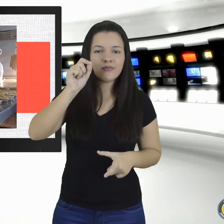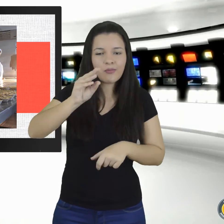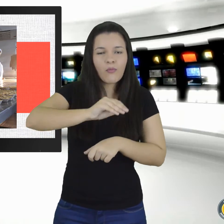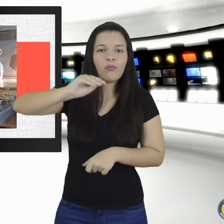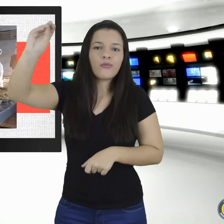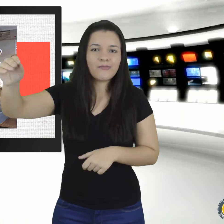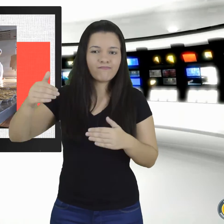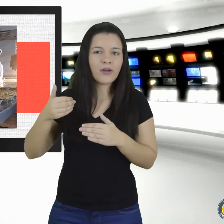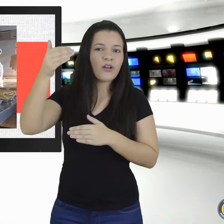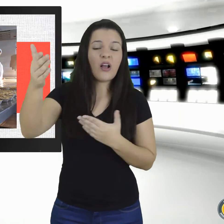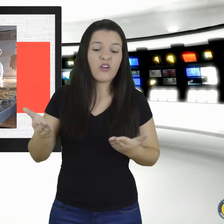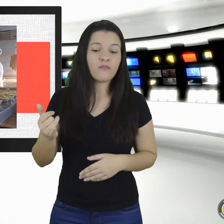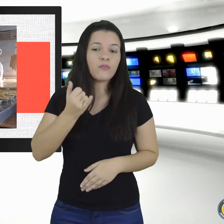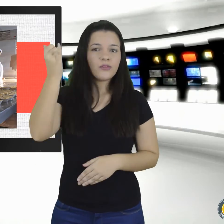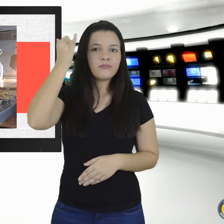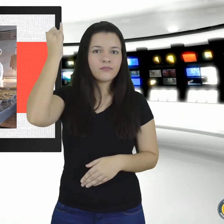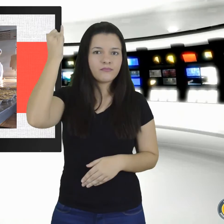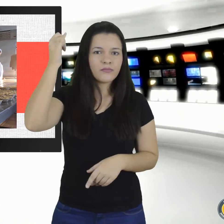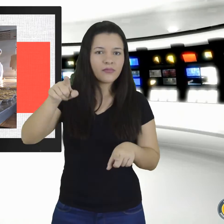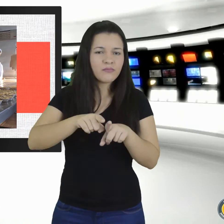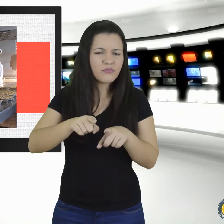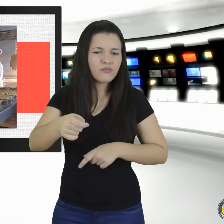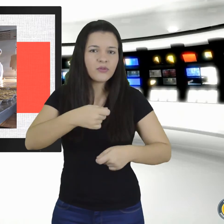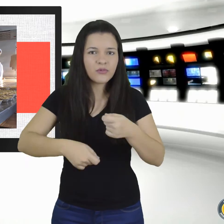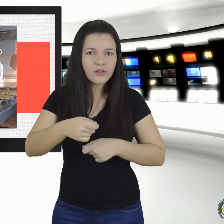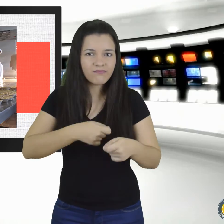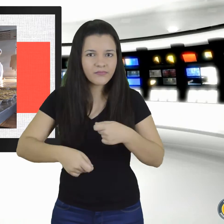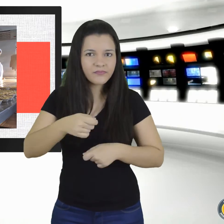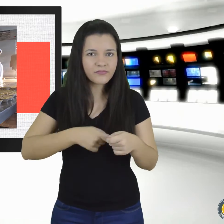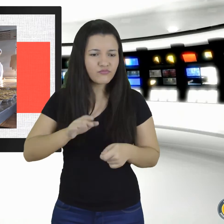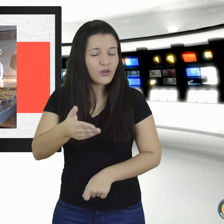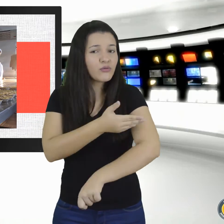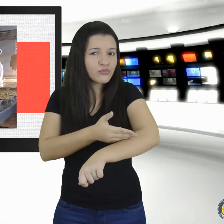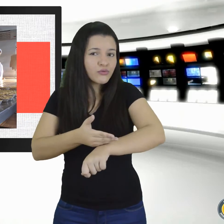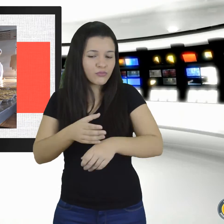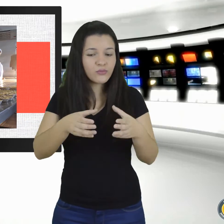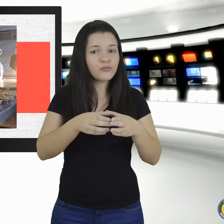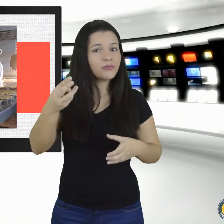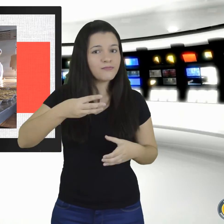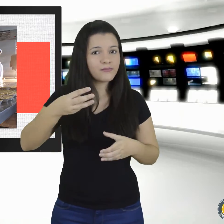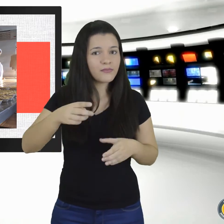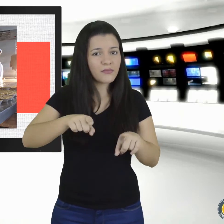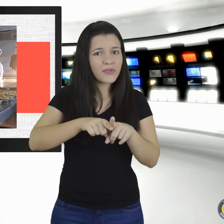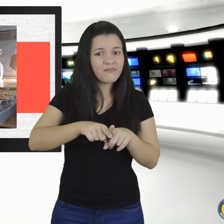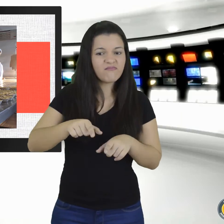recursos, já é um hábito no terceiro setor, e simplificando alguns serviços, mas